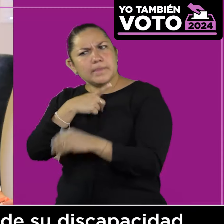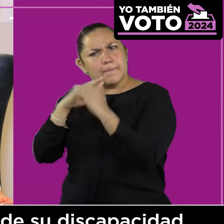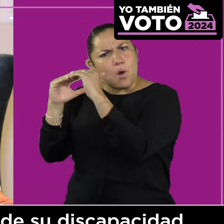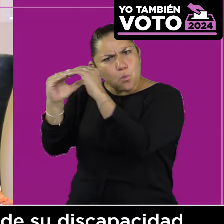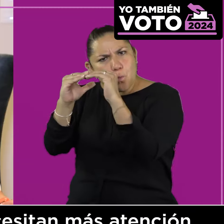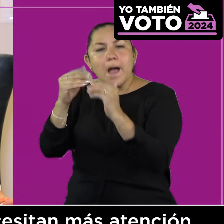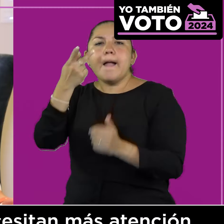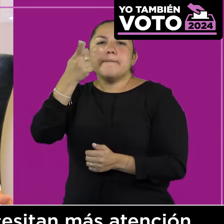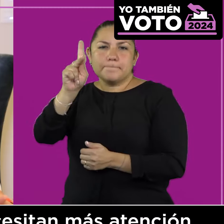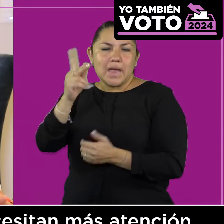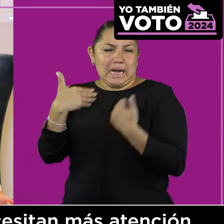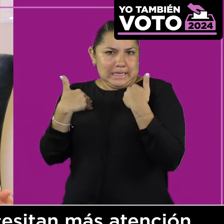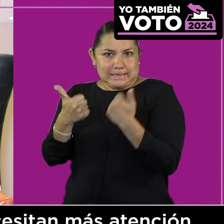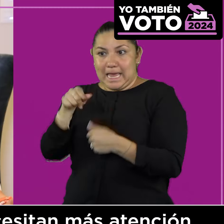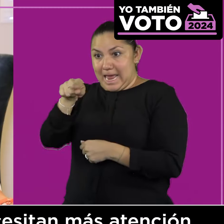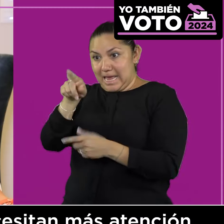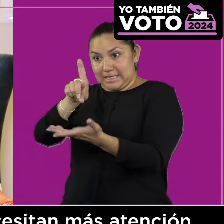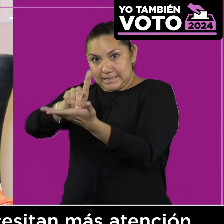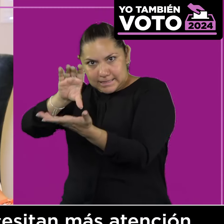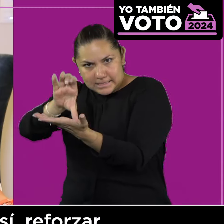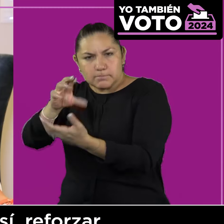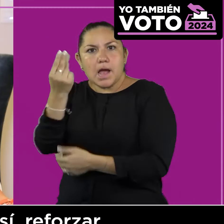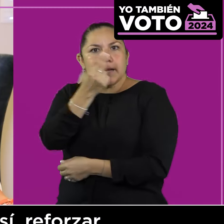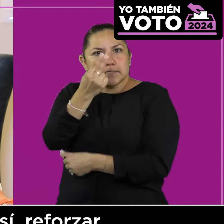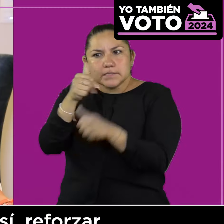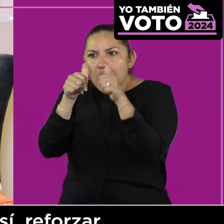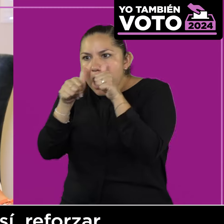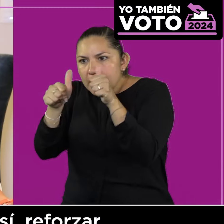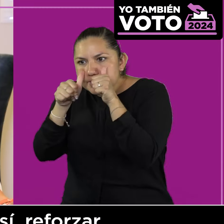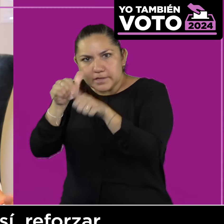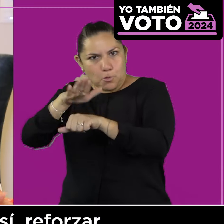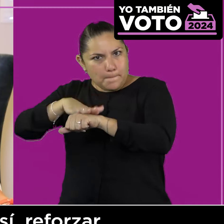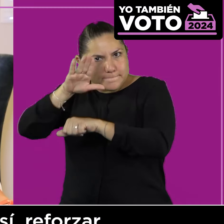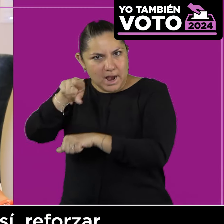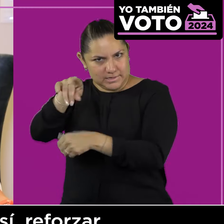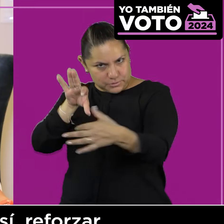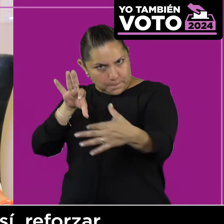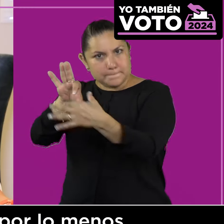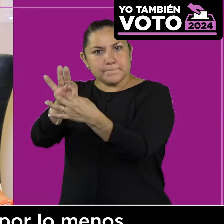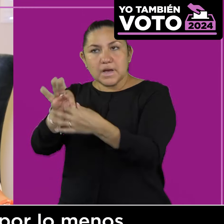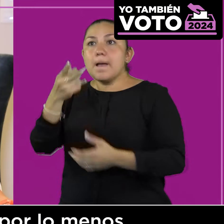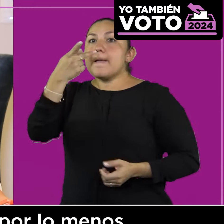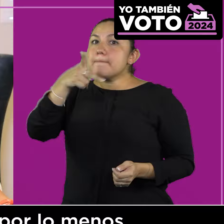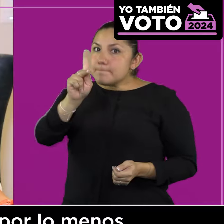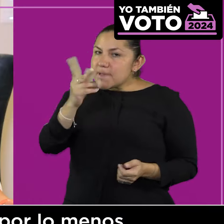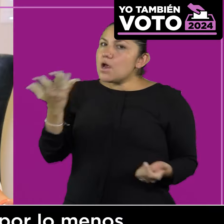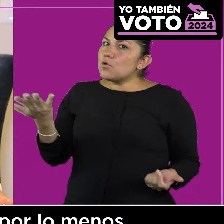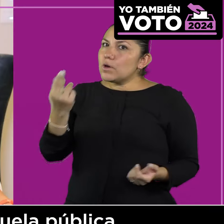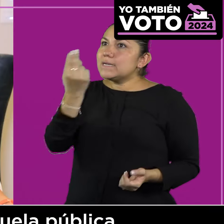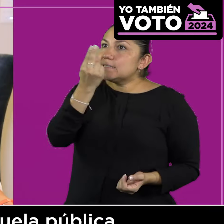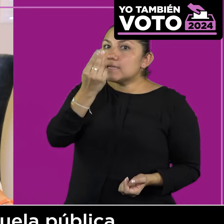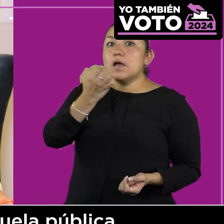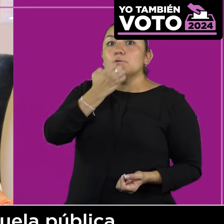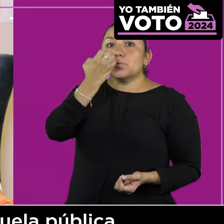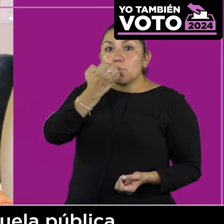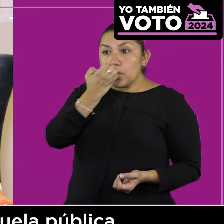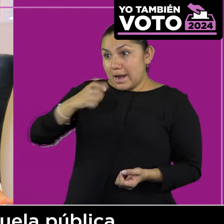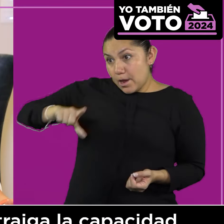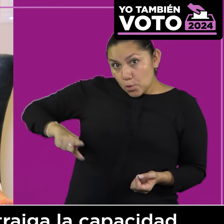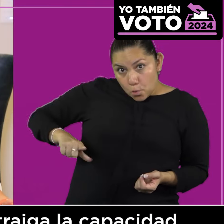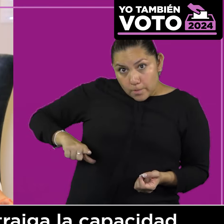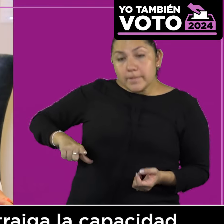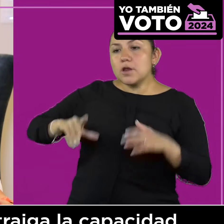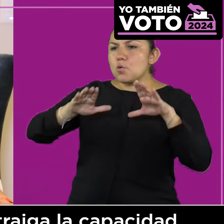discapacidad pues esos niños necesitan más atención Entonces sí reforzar y que haya por lo menos en cada escuela